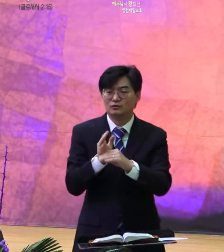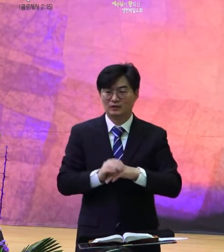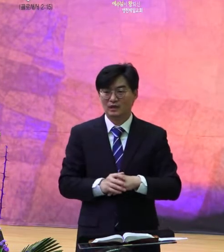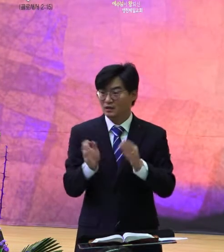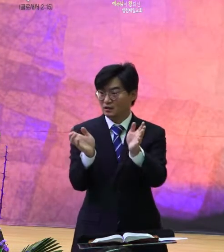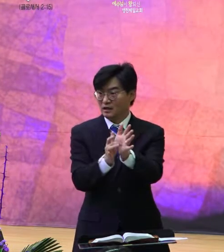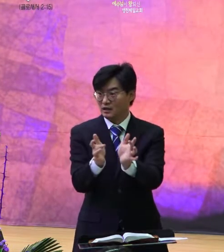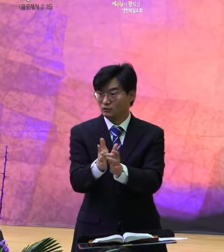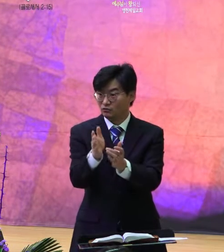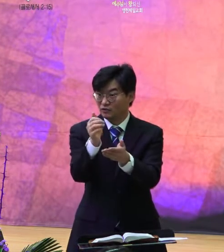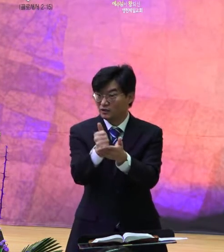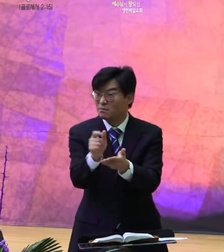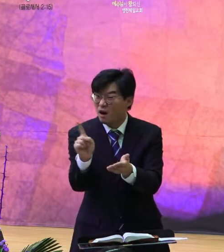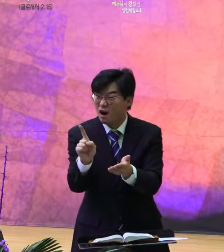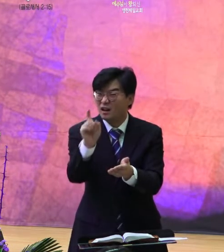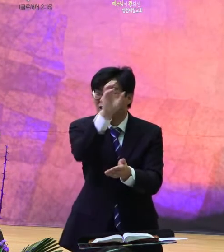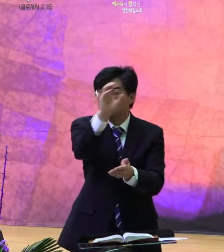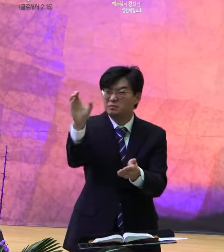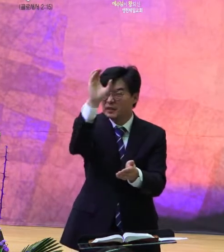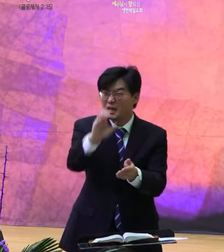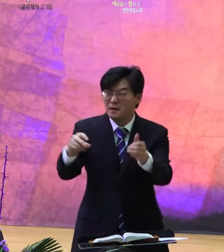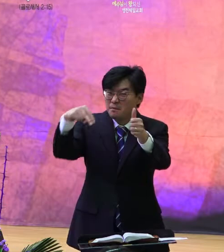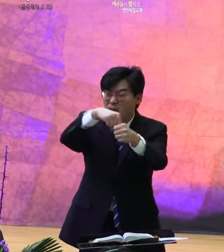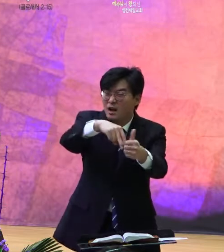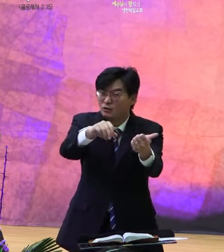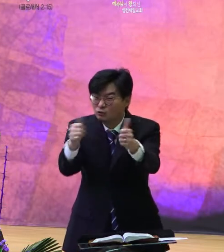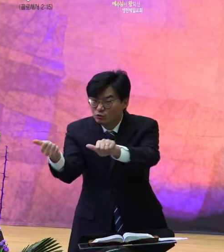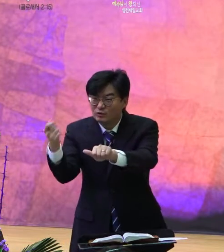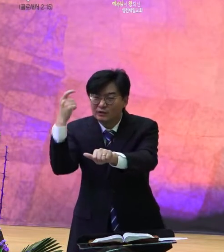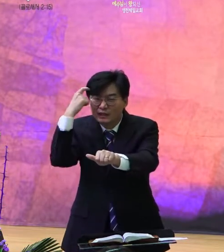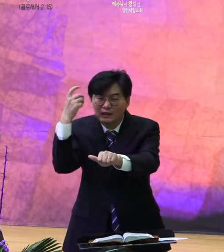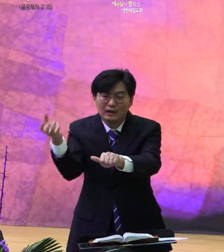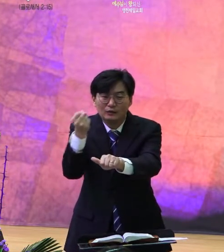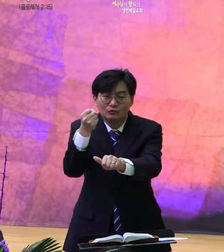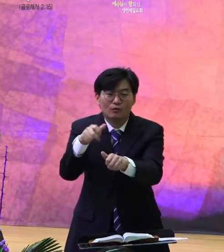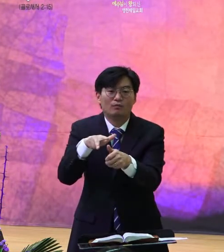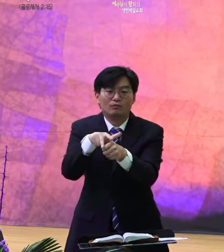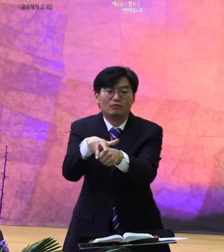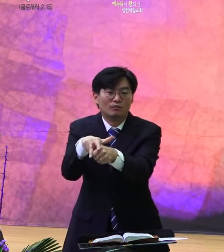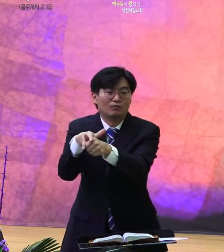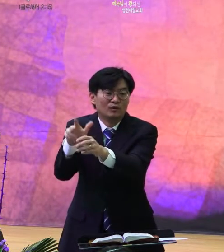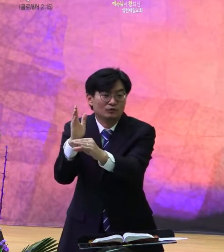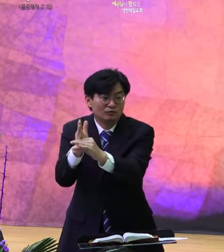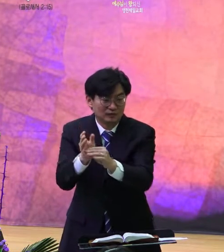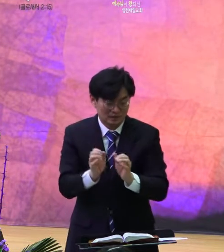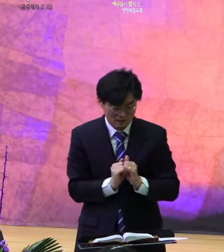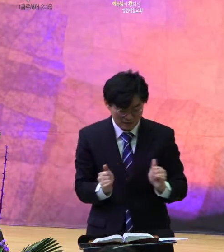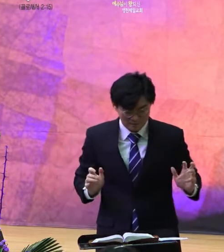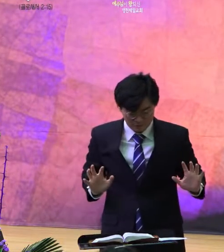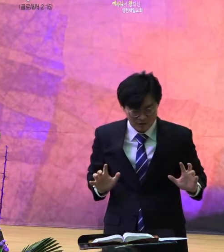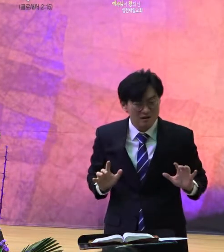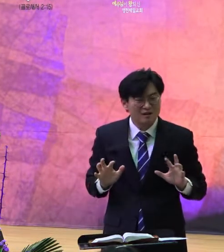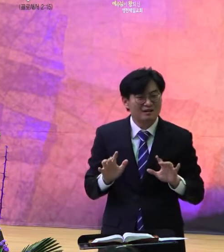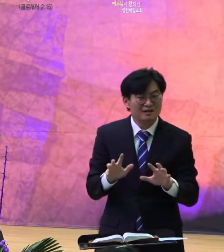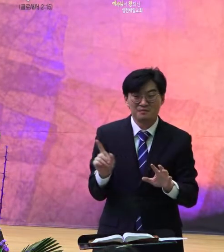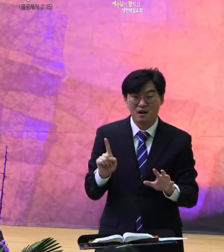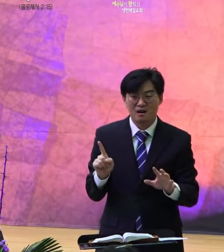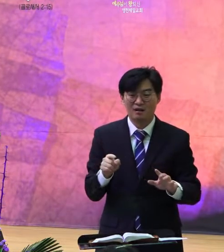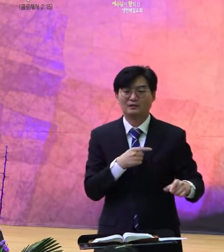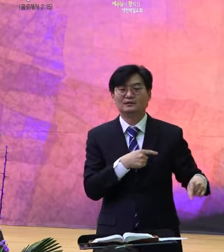고난을 향하여서 걸어가고 있지만 그들은 십자가의 고난을 바라보지 않고 자기 자신의 영광을 위해서 그